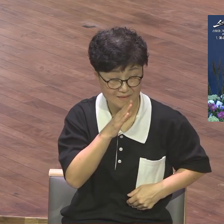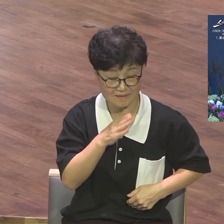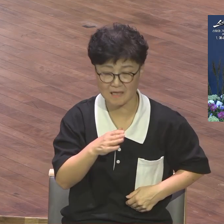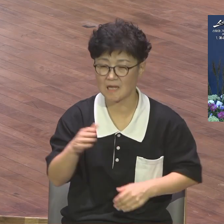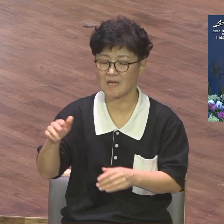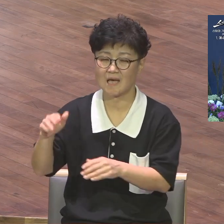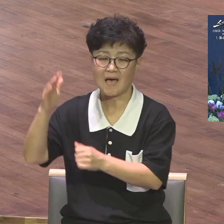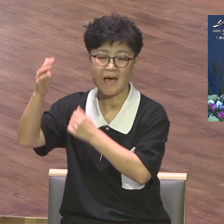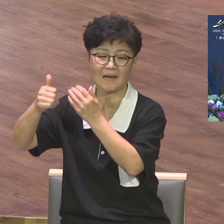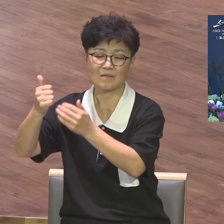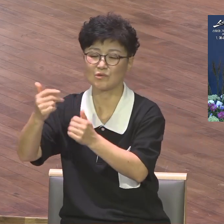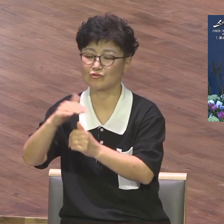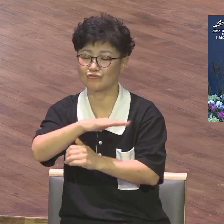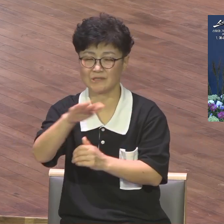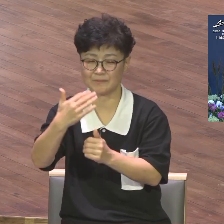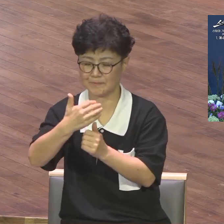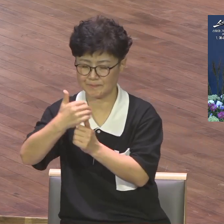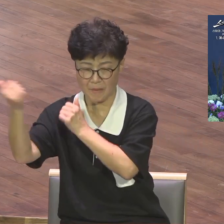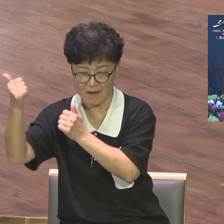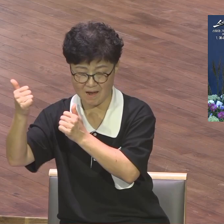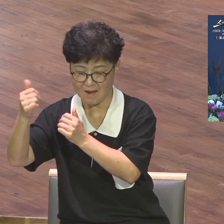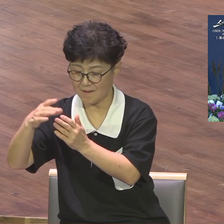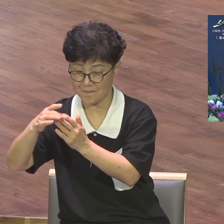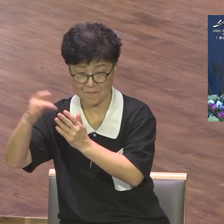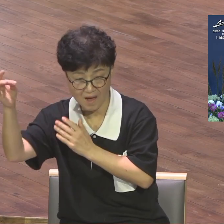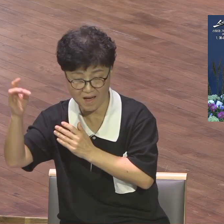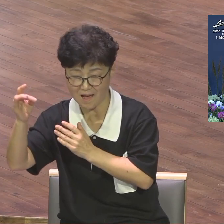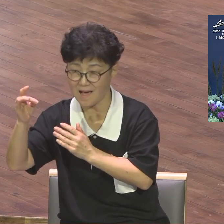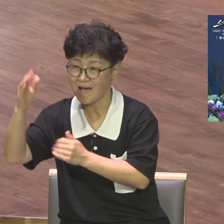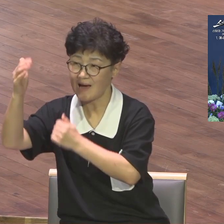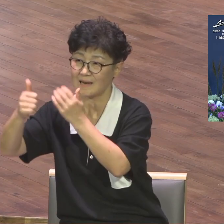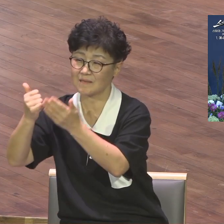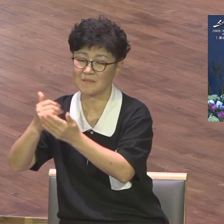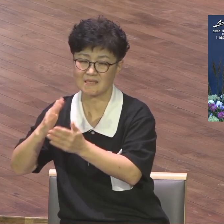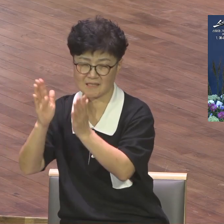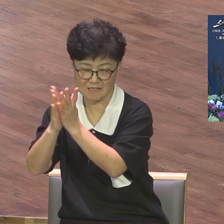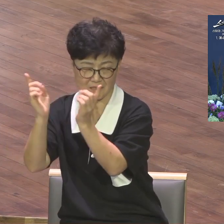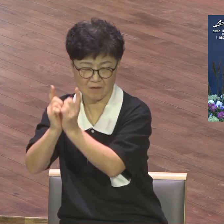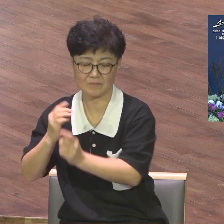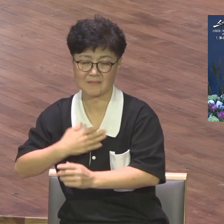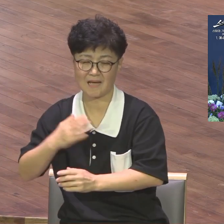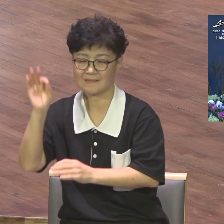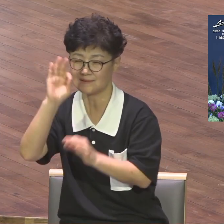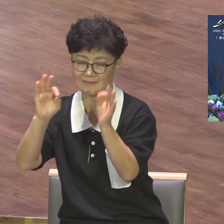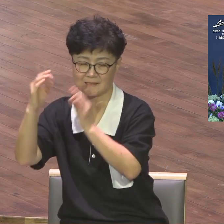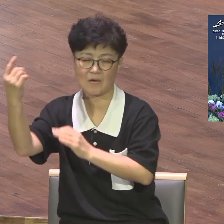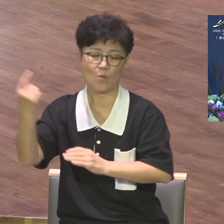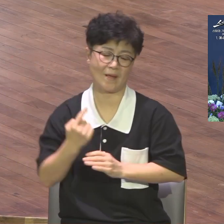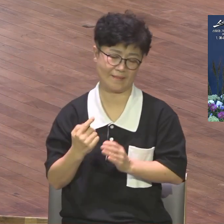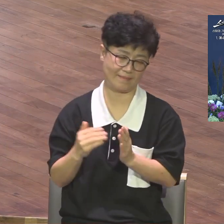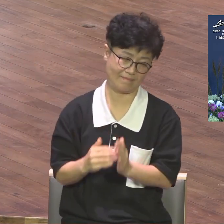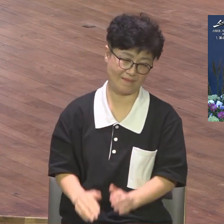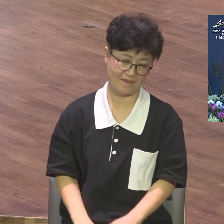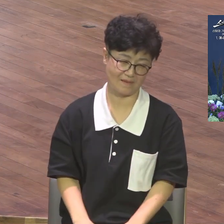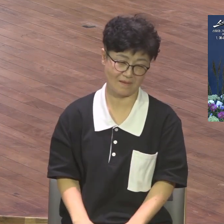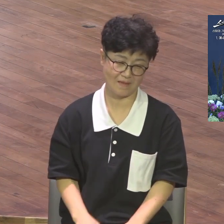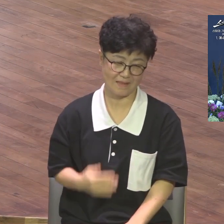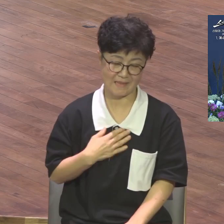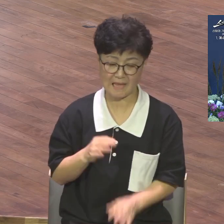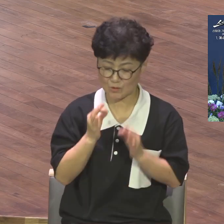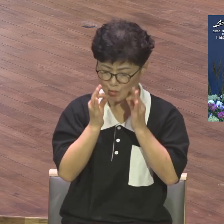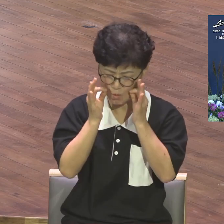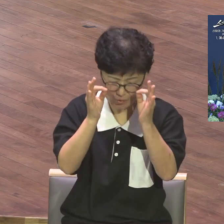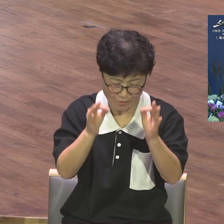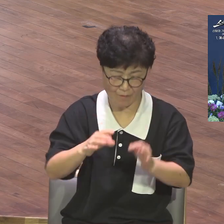나를 창세전에 택정하셔서 나를 찾아오시는 것이 바로 이 복음인 것입니다. 단순히 내가 노력해서